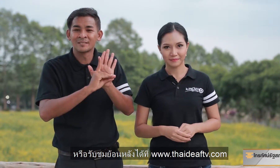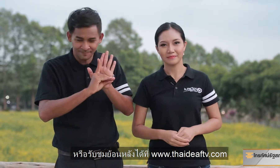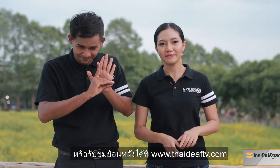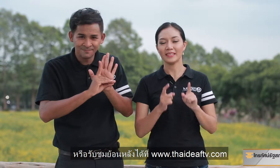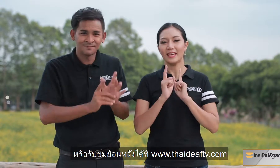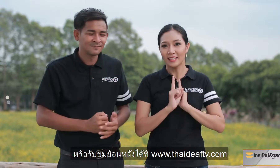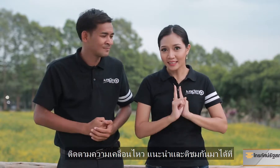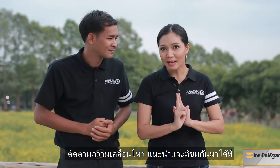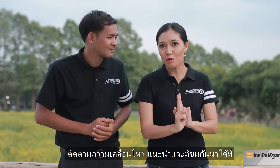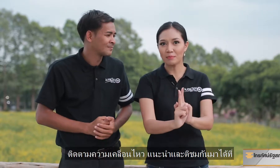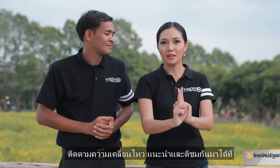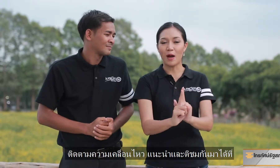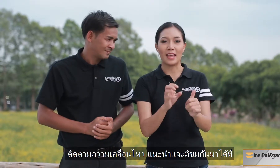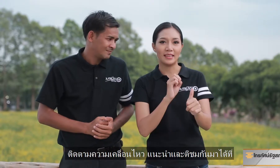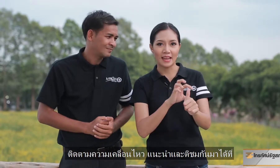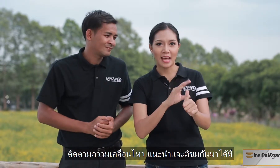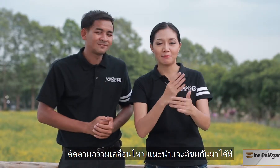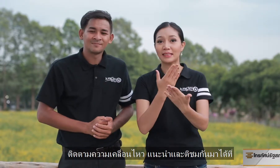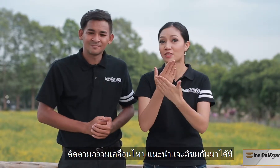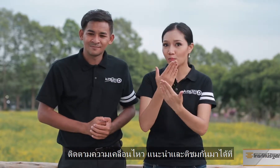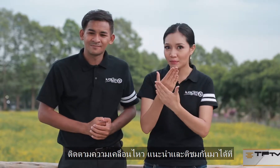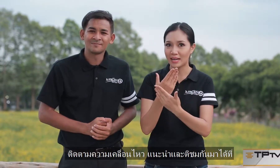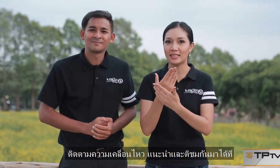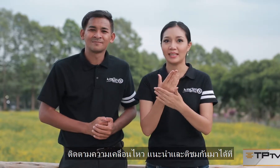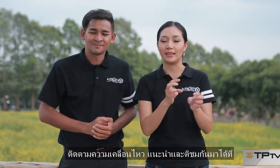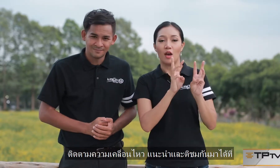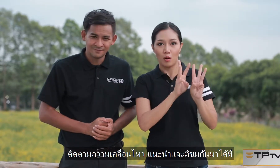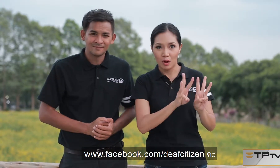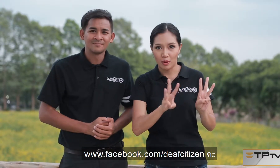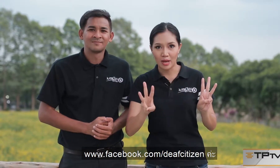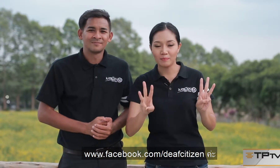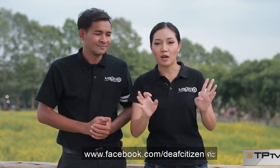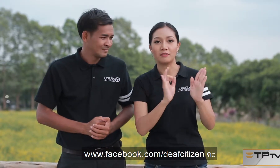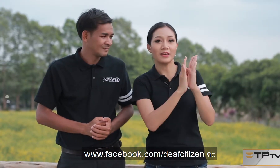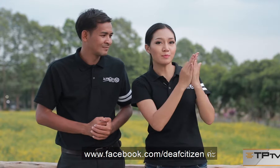www.thaideftv.com ครับ ติดตามความเคลื่อนไหวแนะนำและติชมกันมาได้ที่